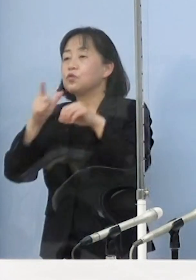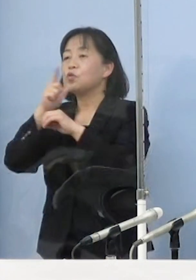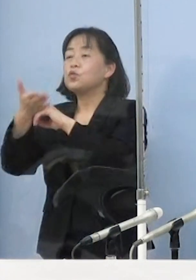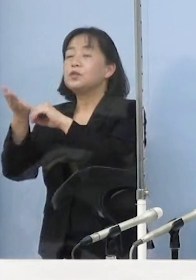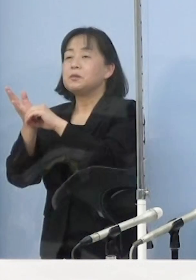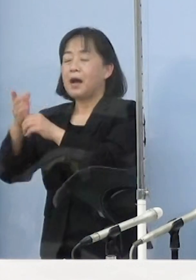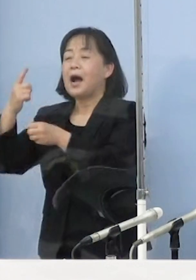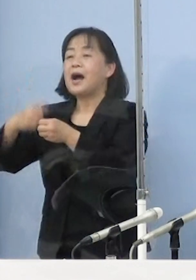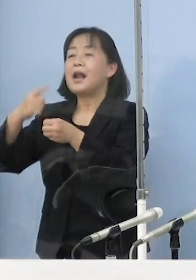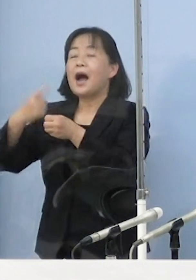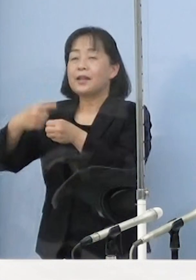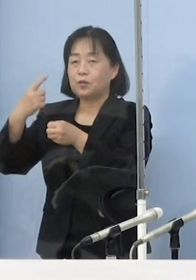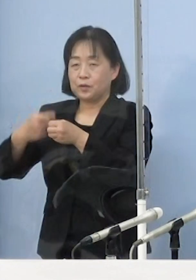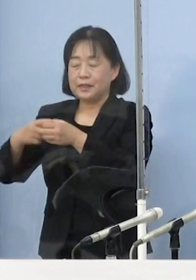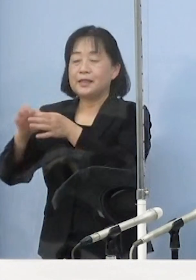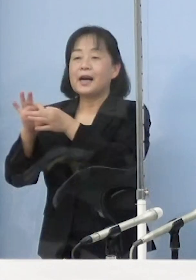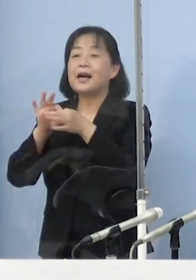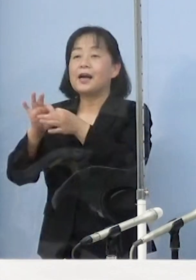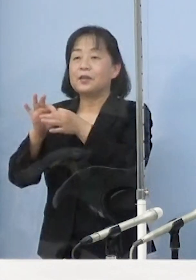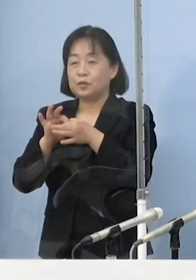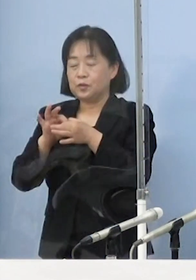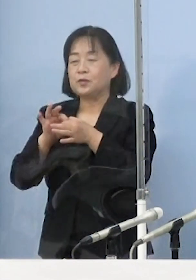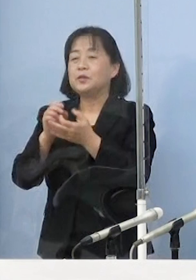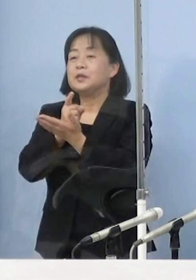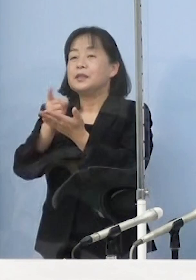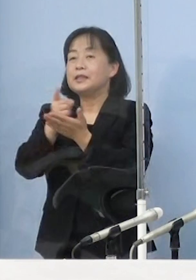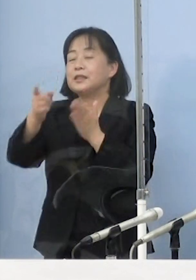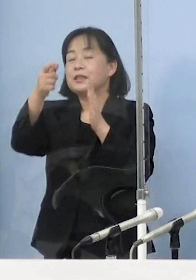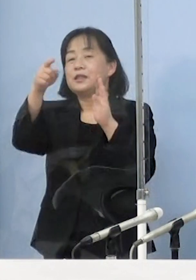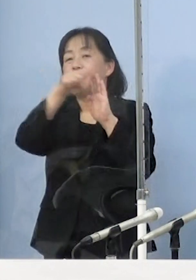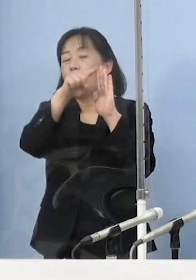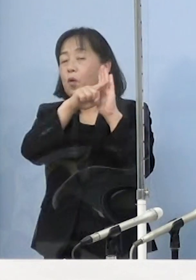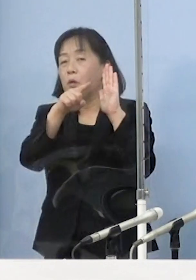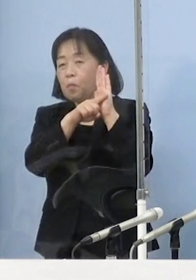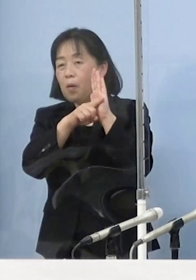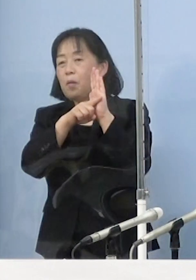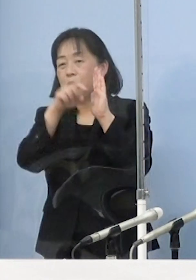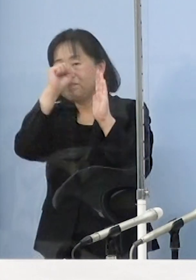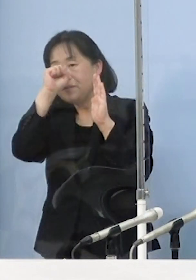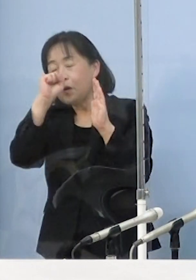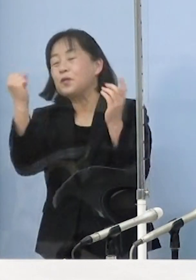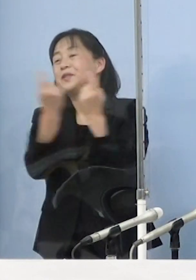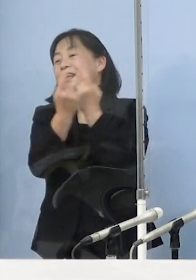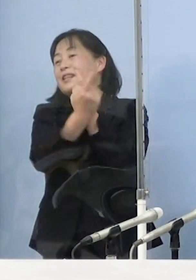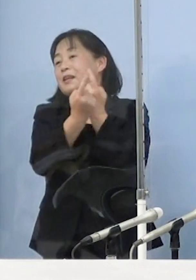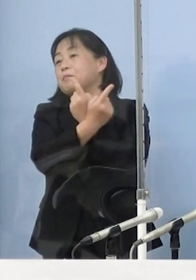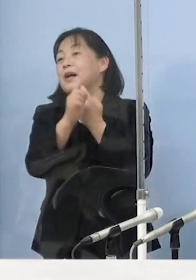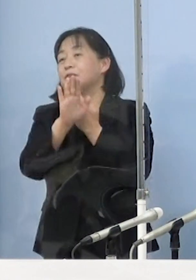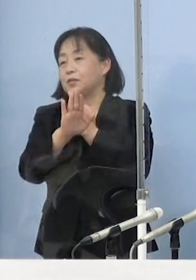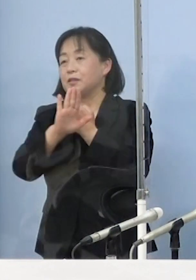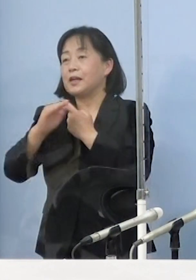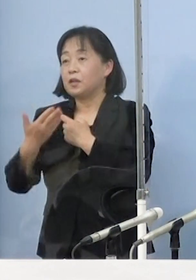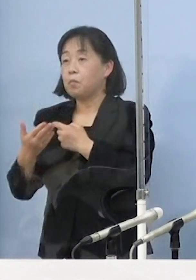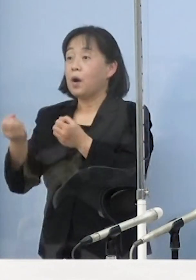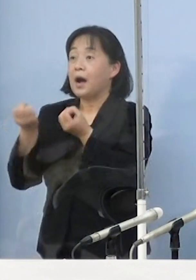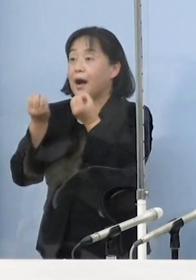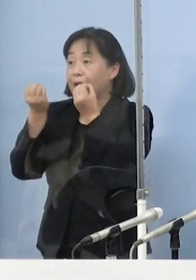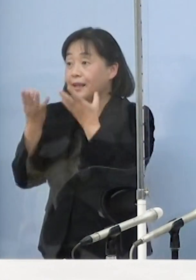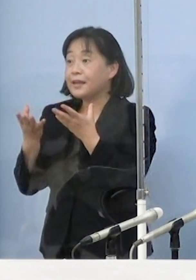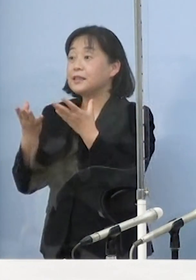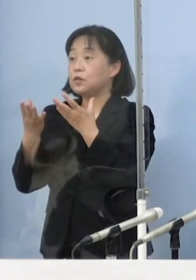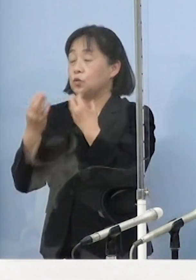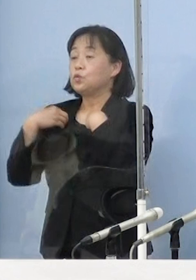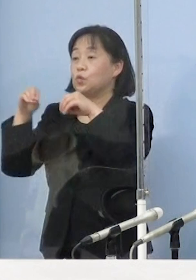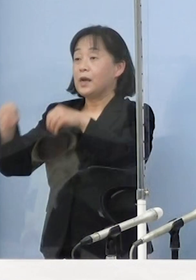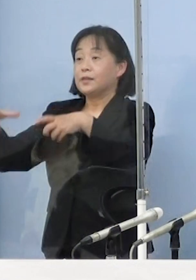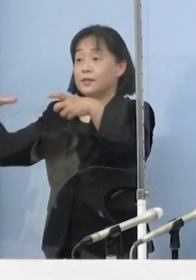指標も改善をしているところではありますが、例えば新たなクラスターが発生をする